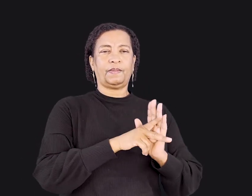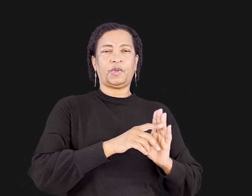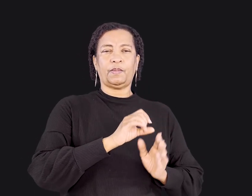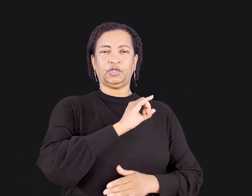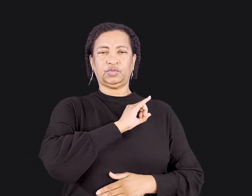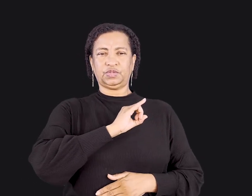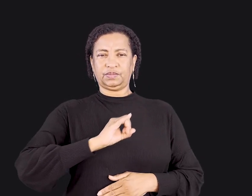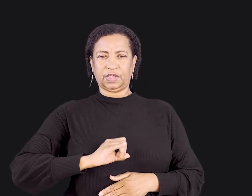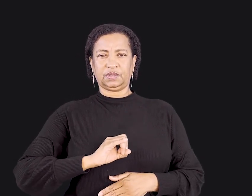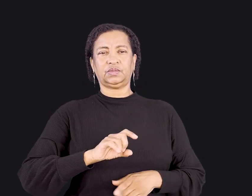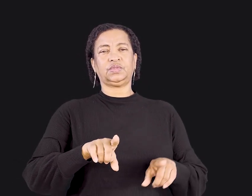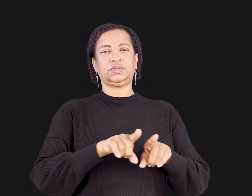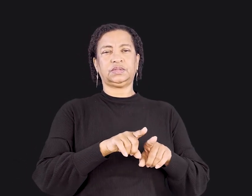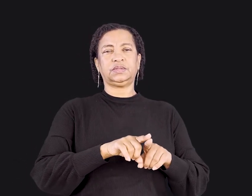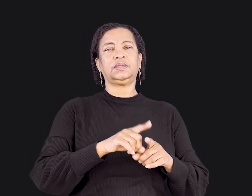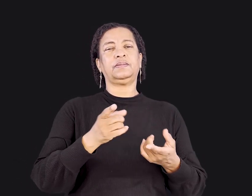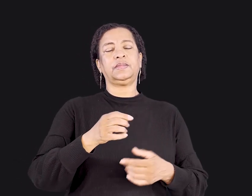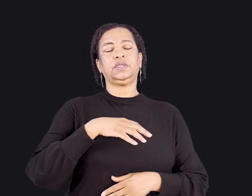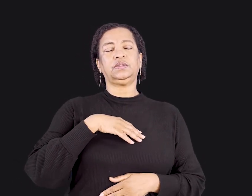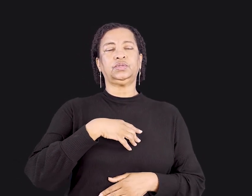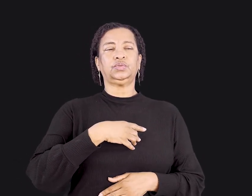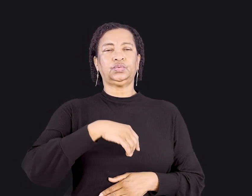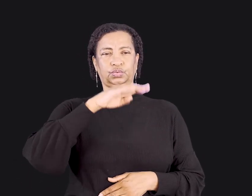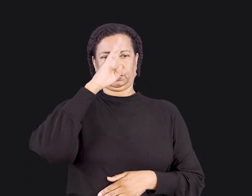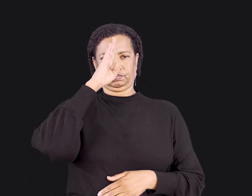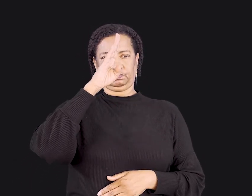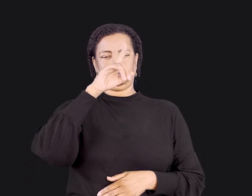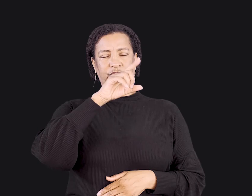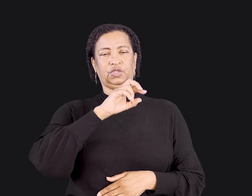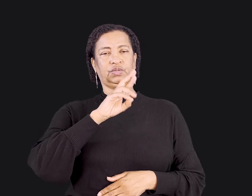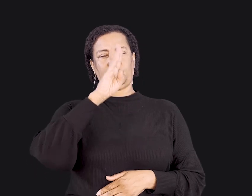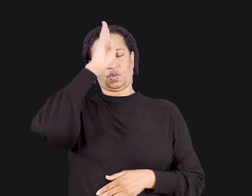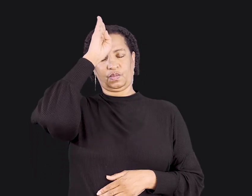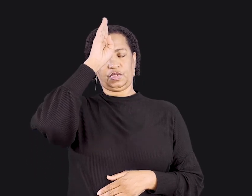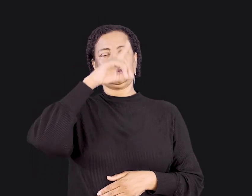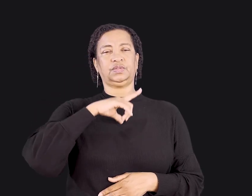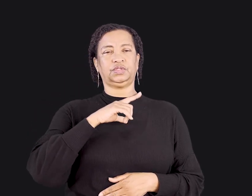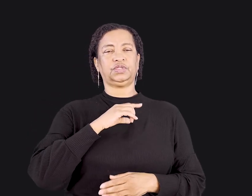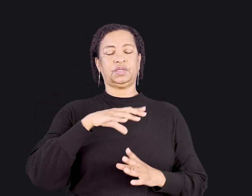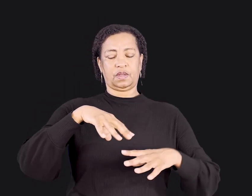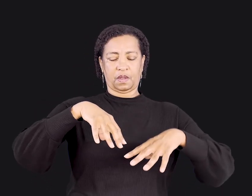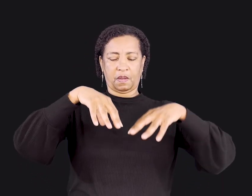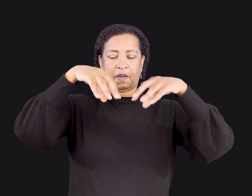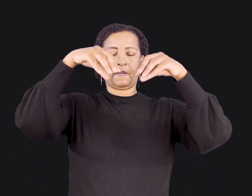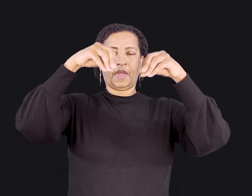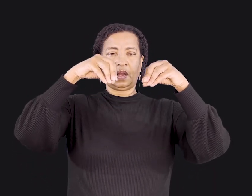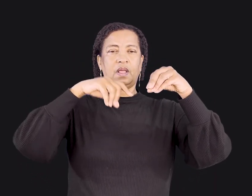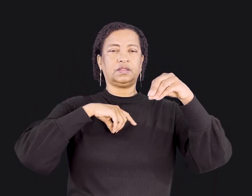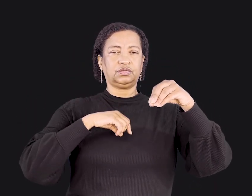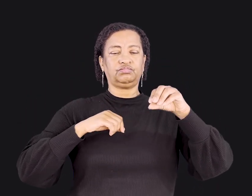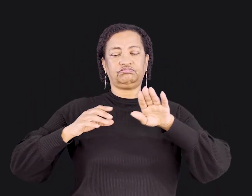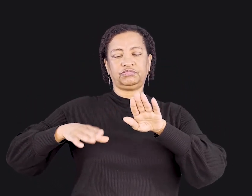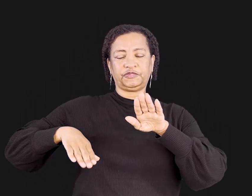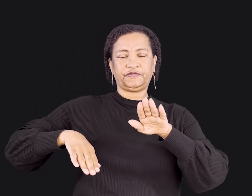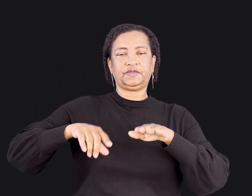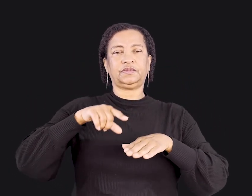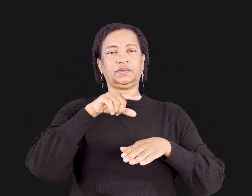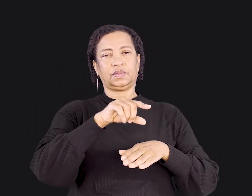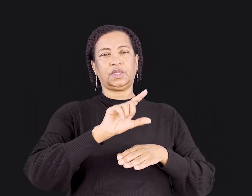dos oficiais romanos. Havia palácios e residências de verão nos arredores de Éfeso e nessas outras cidades